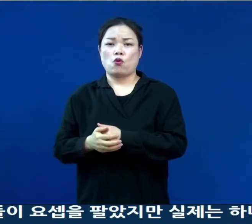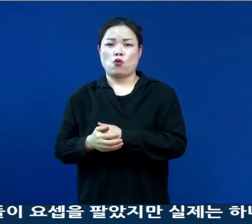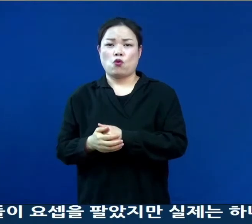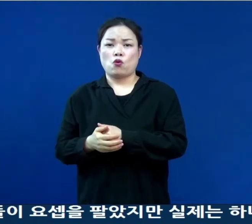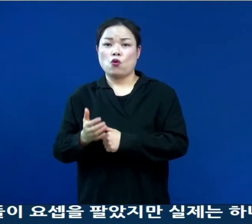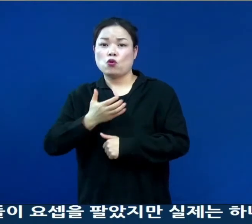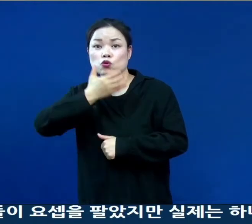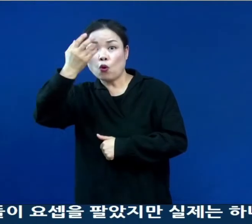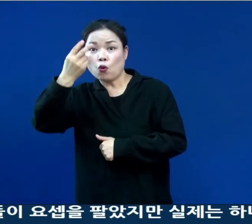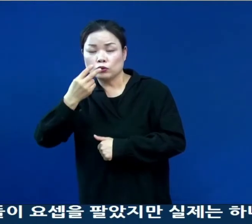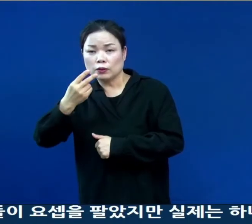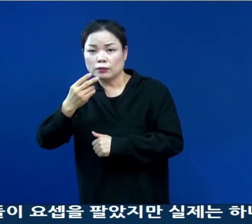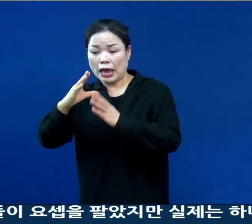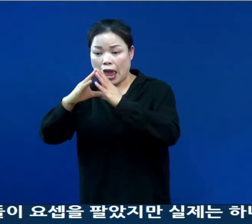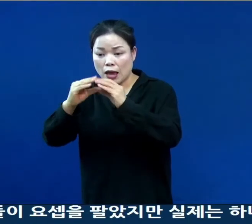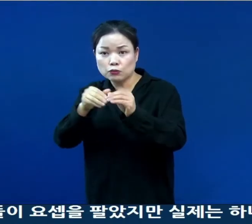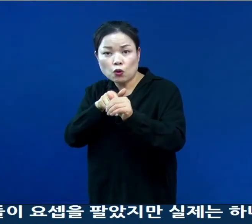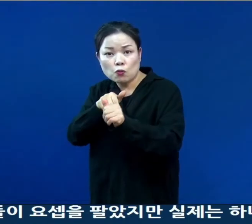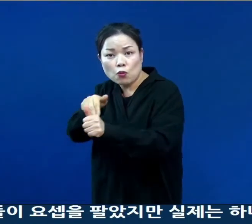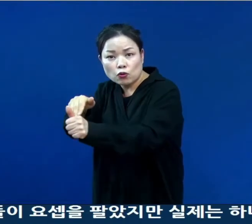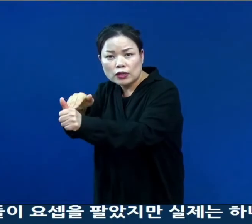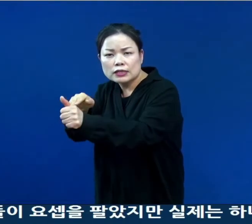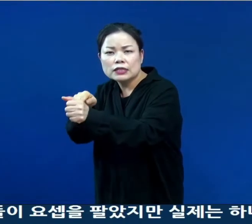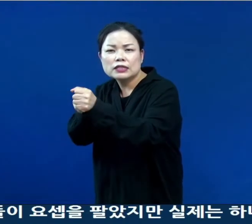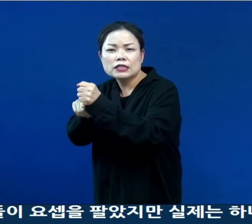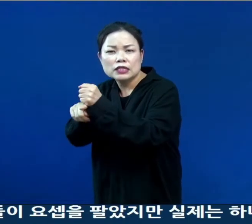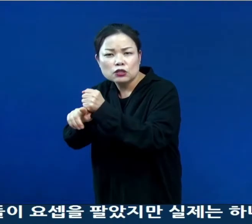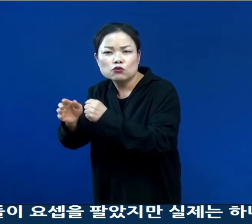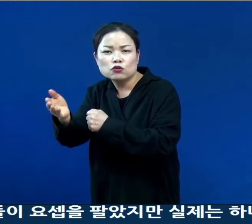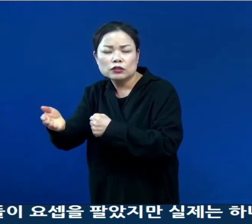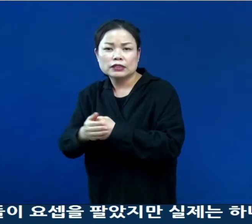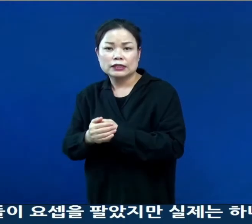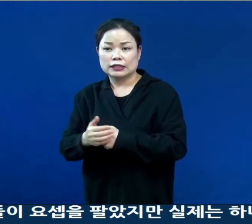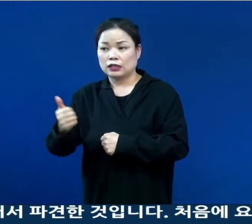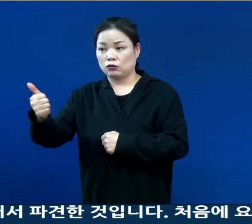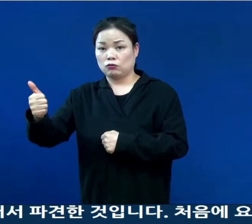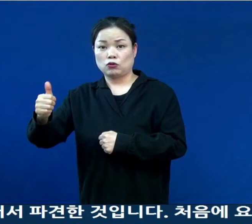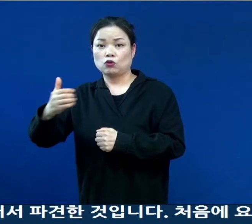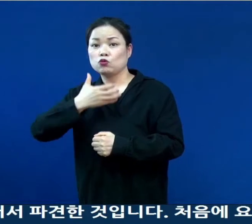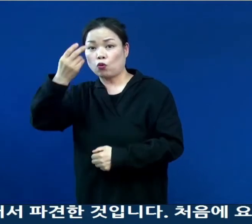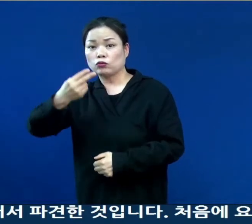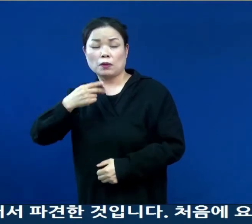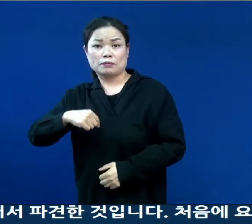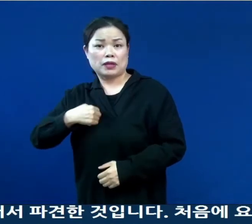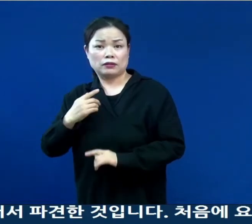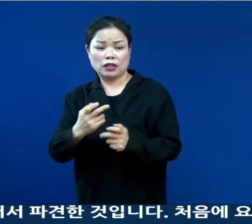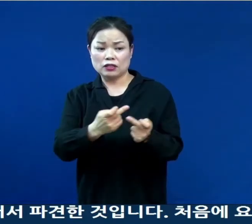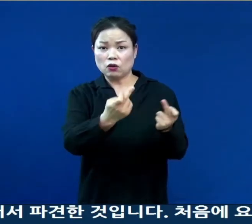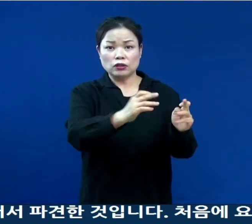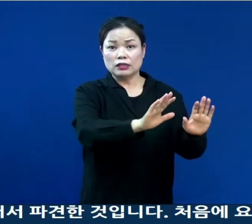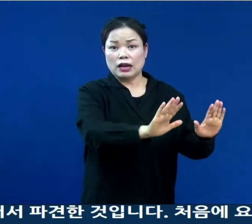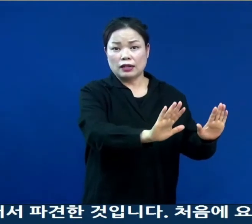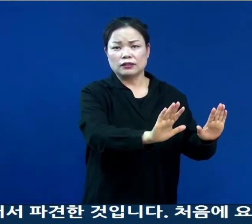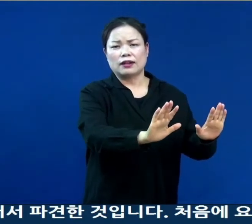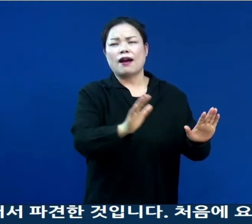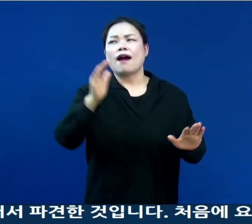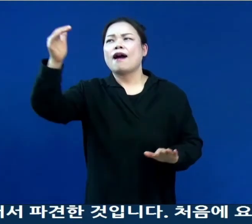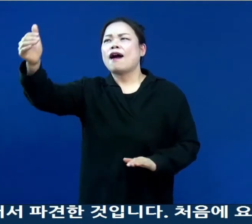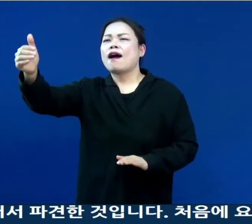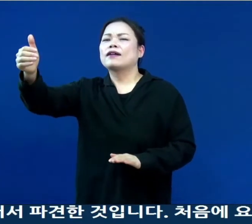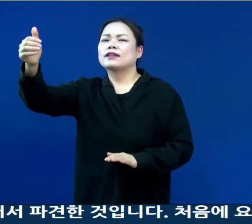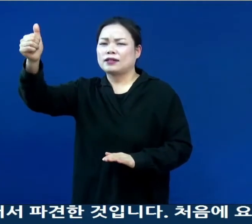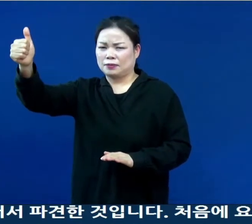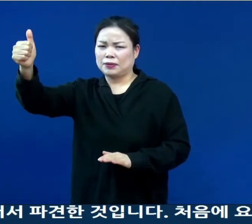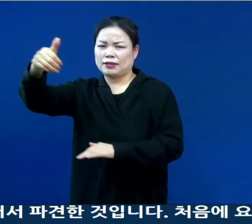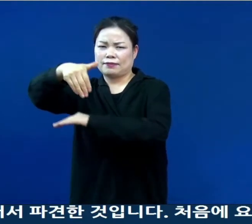요셉을 애굽으로 앞서 보낸 이 일의 주어는 요셉 자신도 아니었고 그의 형들도 아니었고